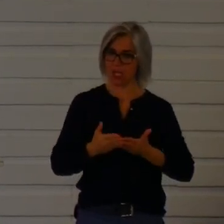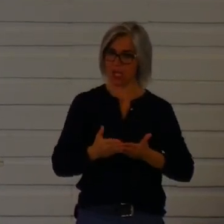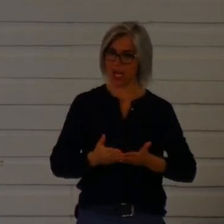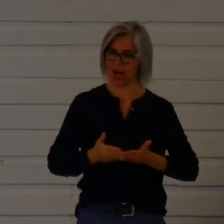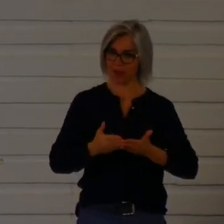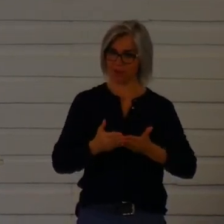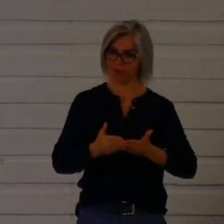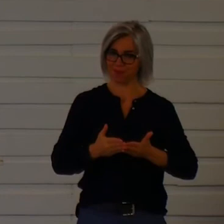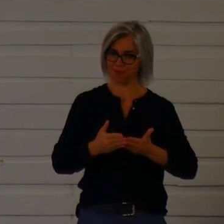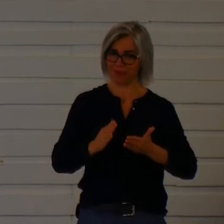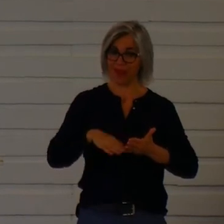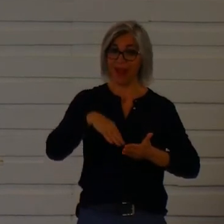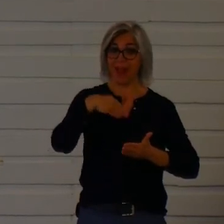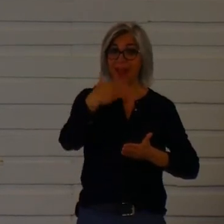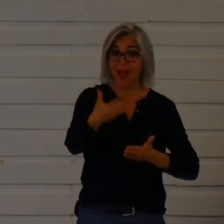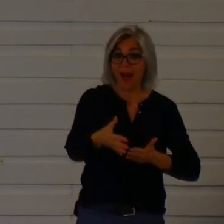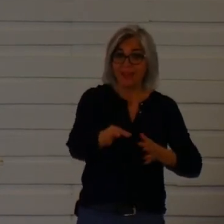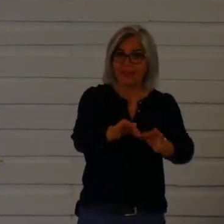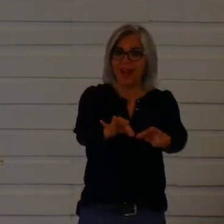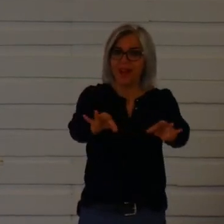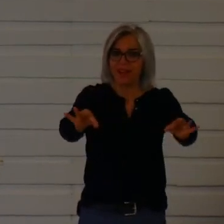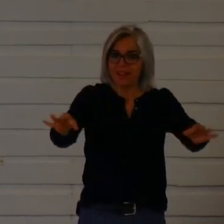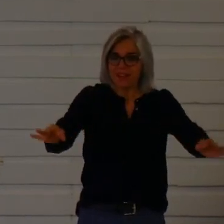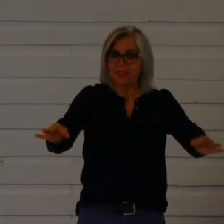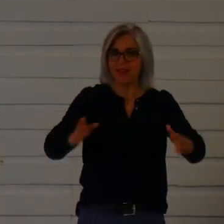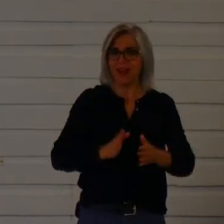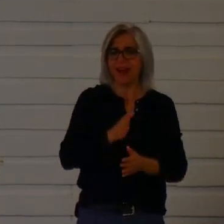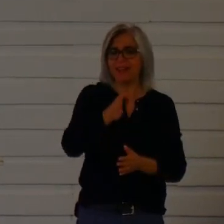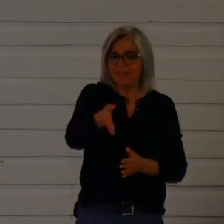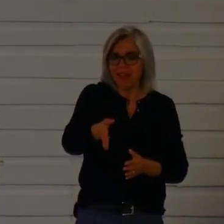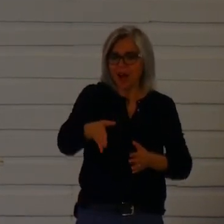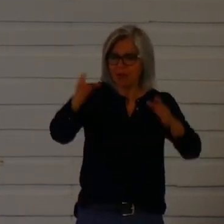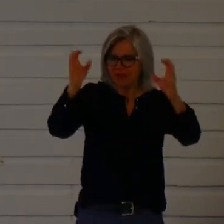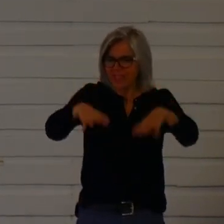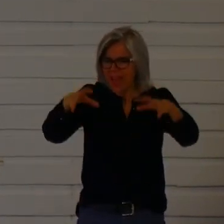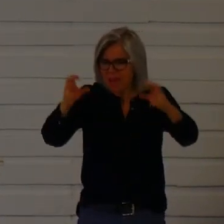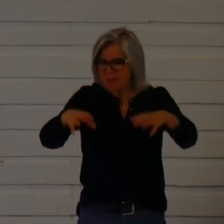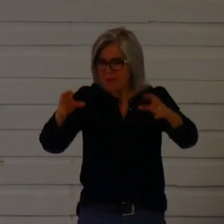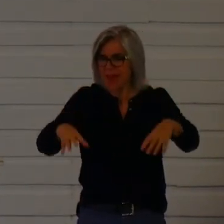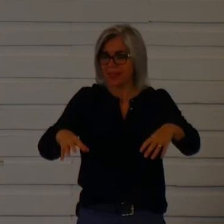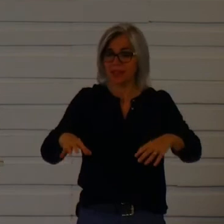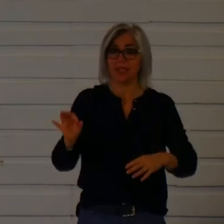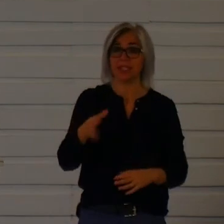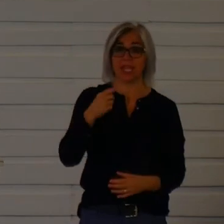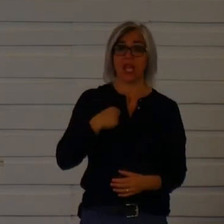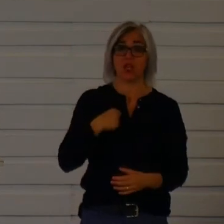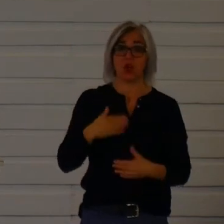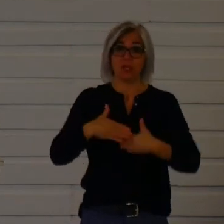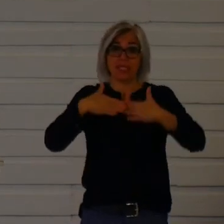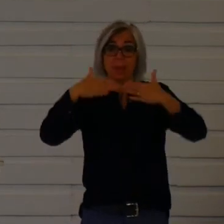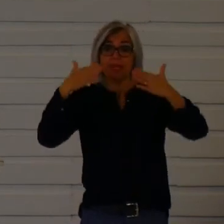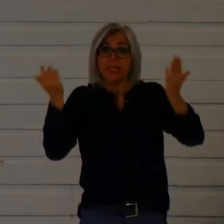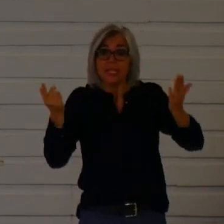io vorrei dirti questo: se questa mattina io facessi un appello e dicessi: quanti vogliono passare una tempesta sulla propria